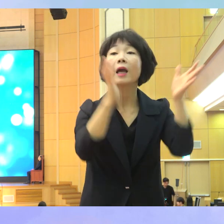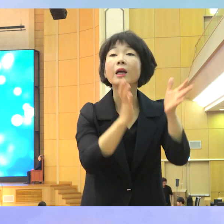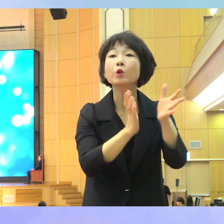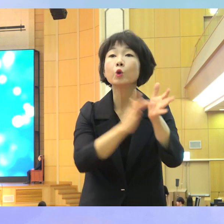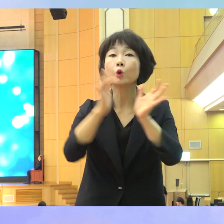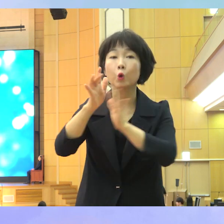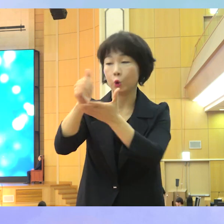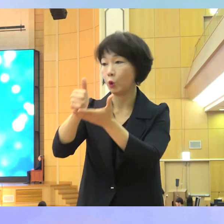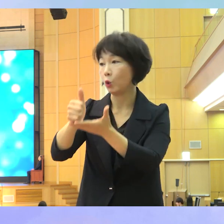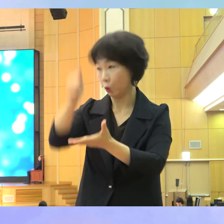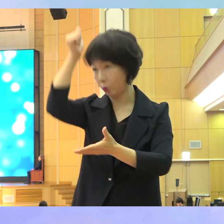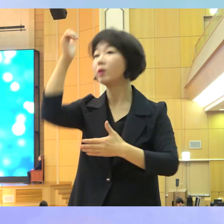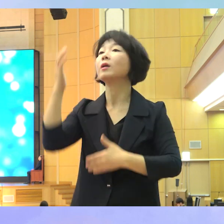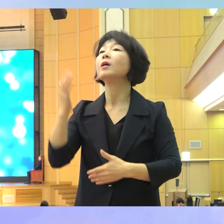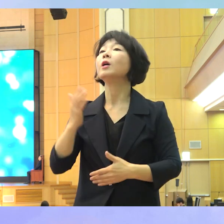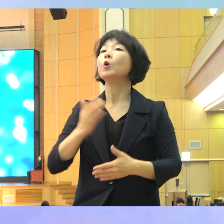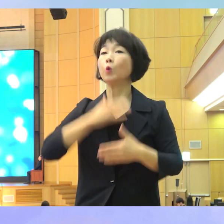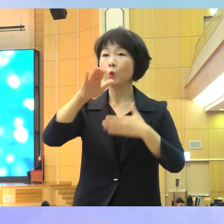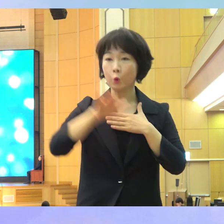예수